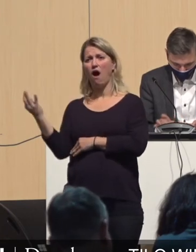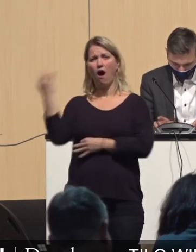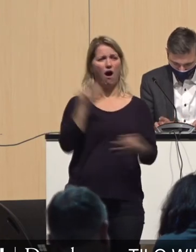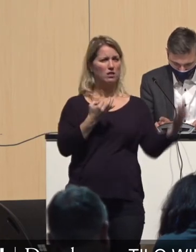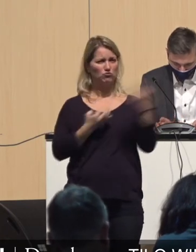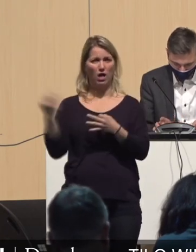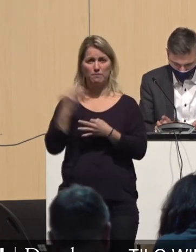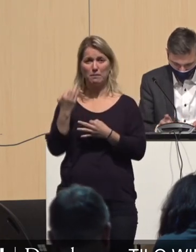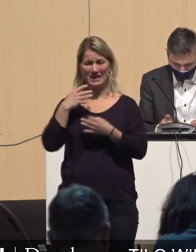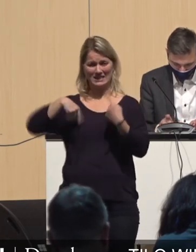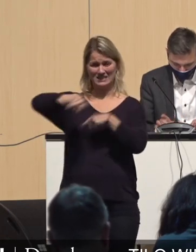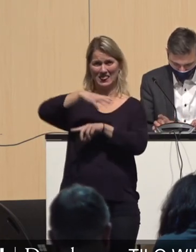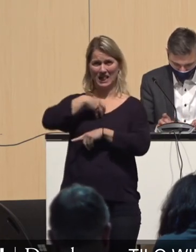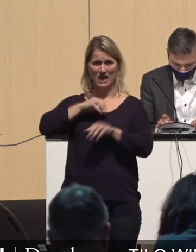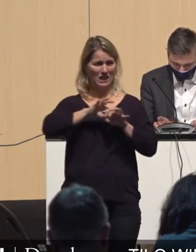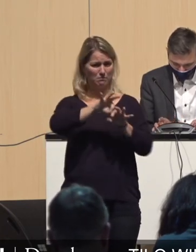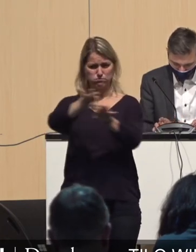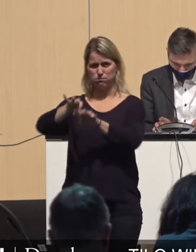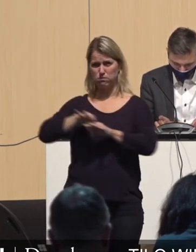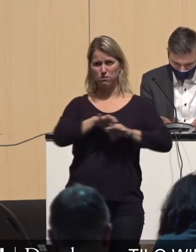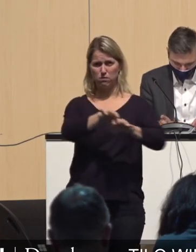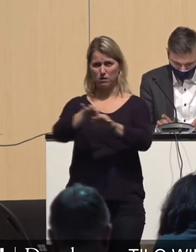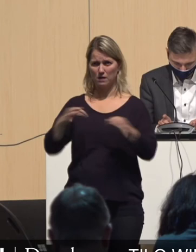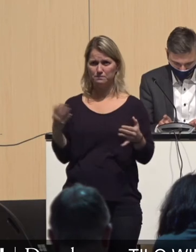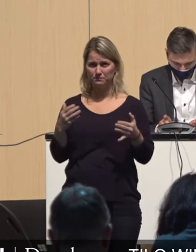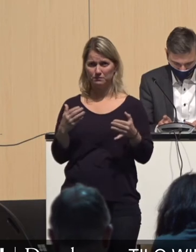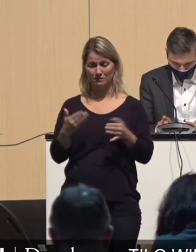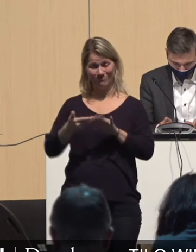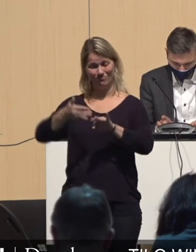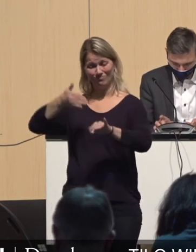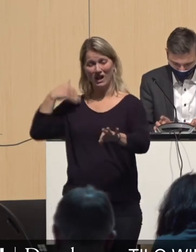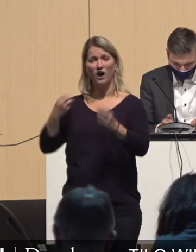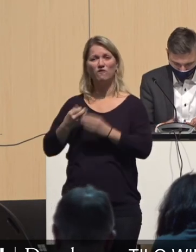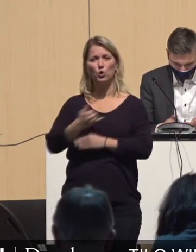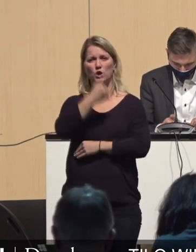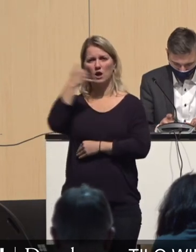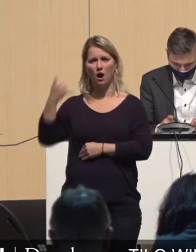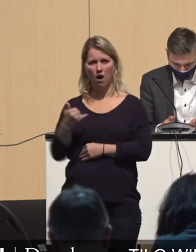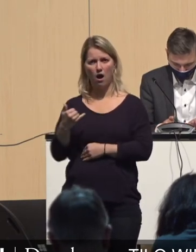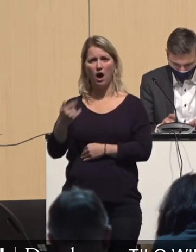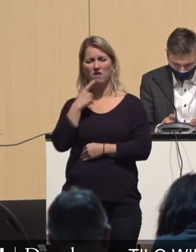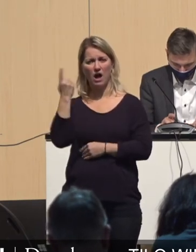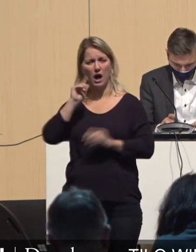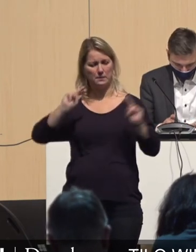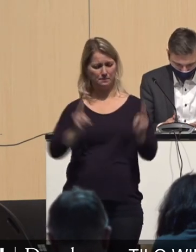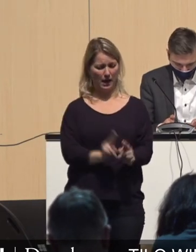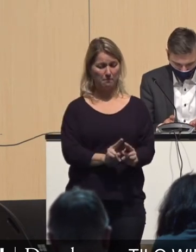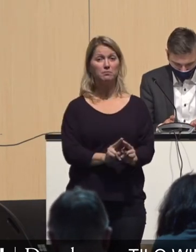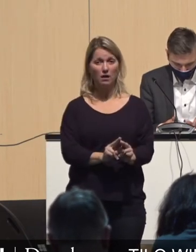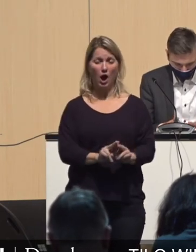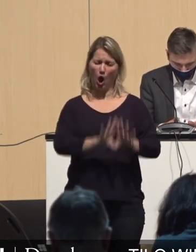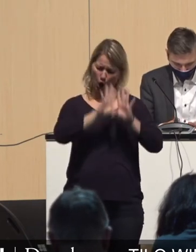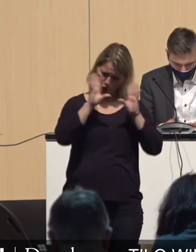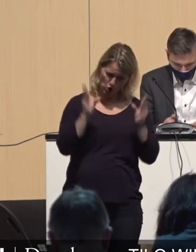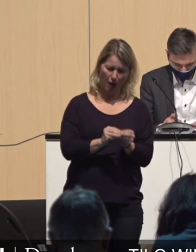sich hier in Dresden untereinander. Wir haben nicht wie im Frühjahr, wo wir auf einem viel niedrigeren Niveau schon einen